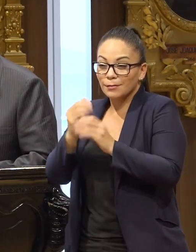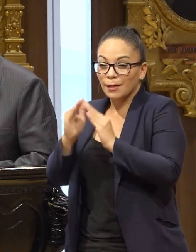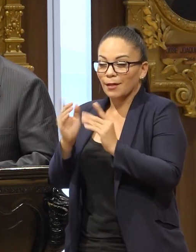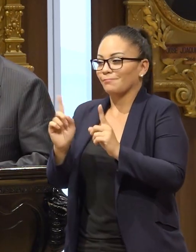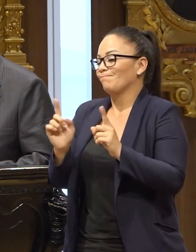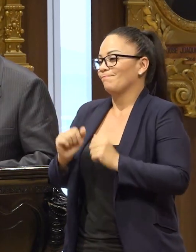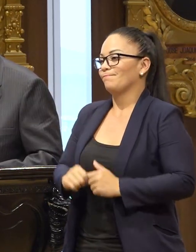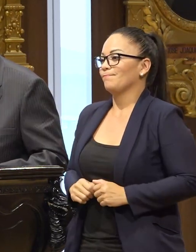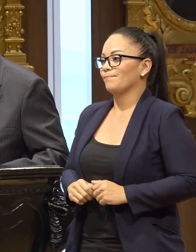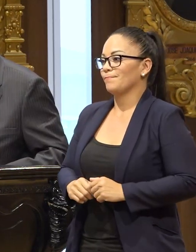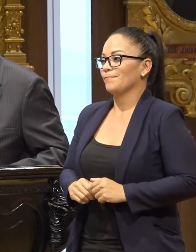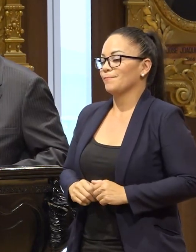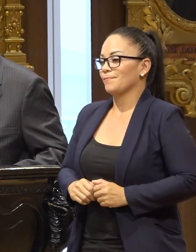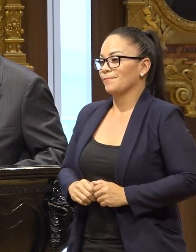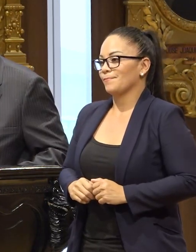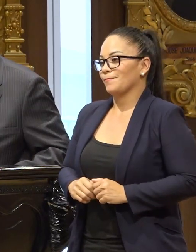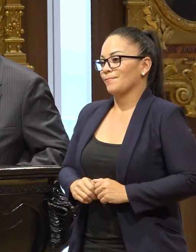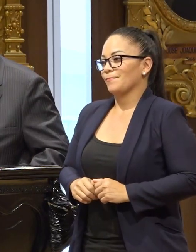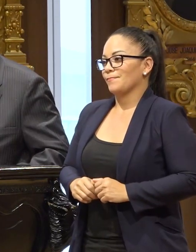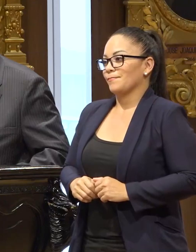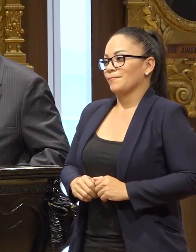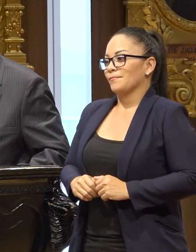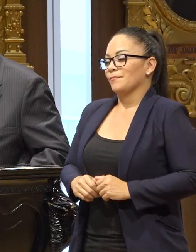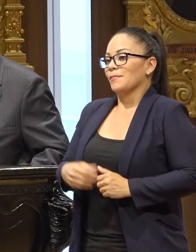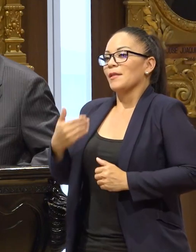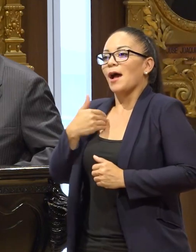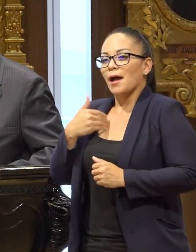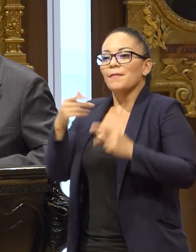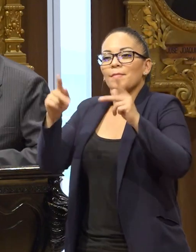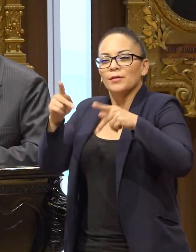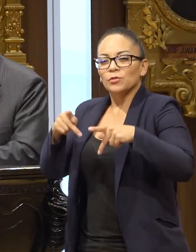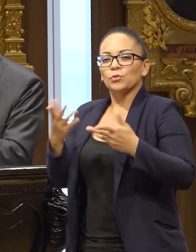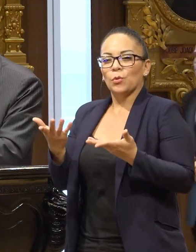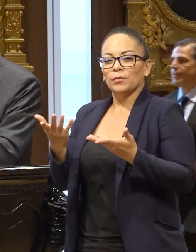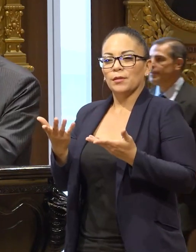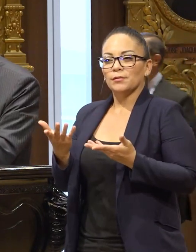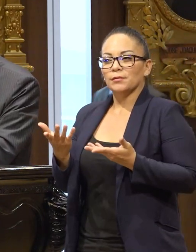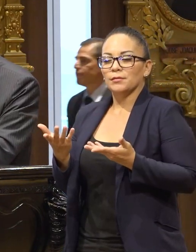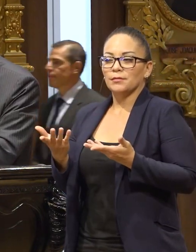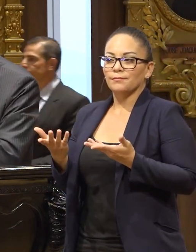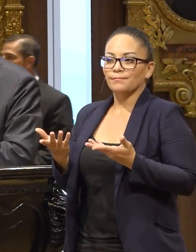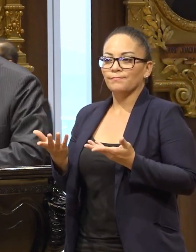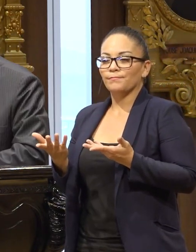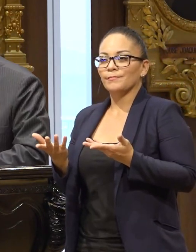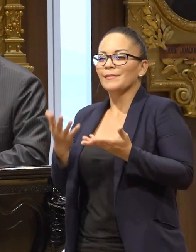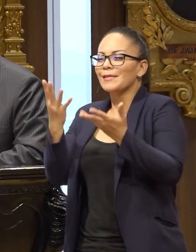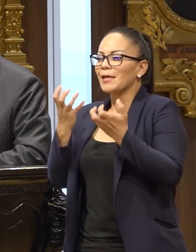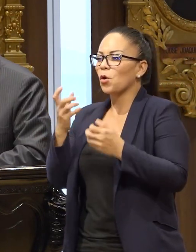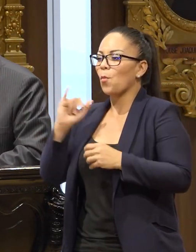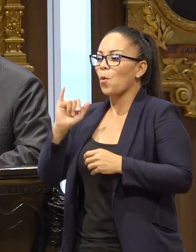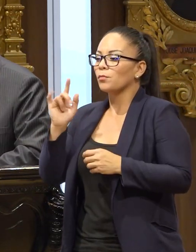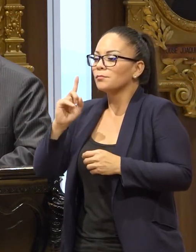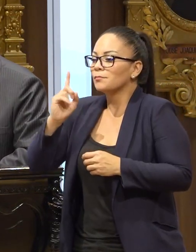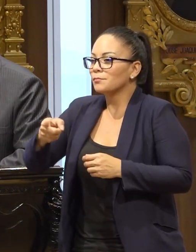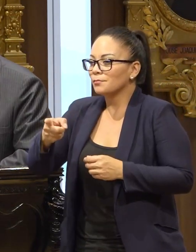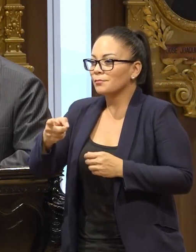no es una tarea fácil. Hay quienes buscan imponer una visión